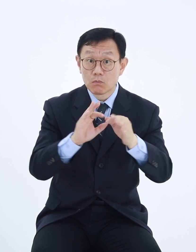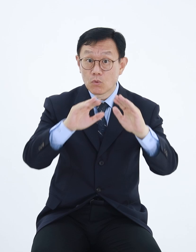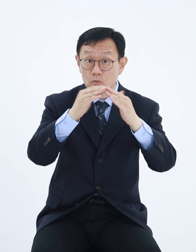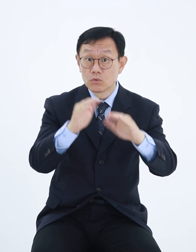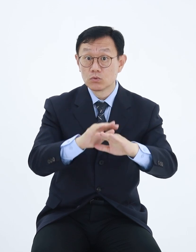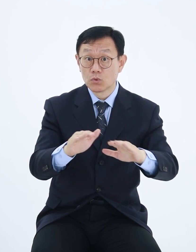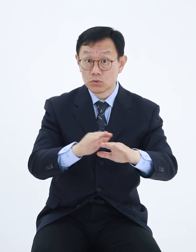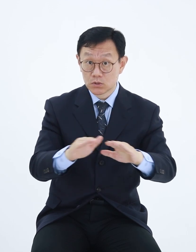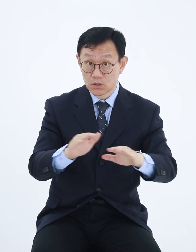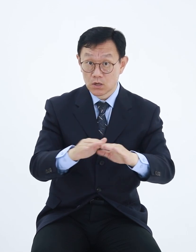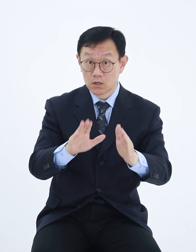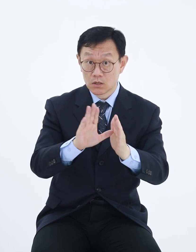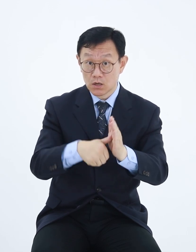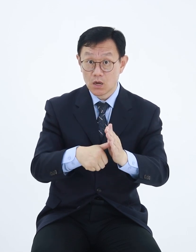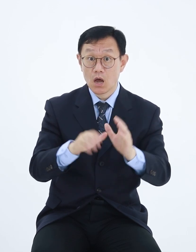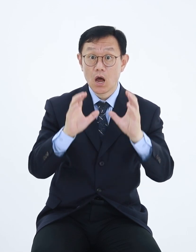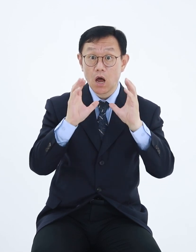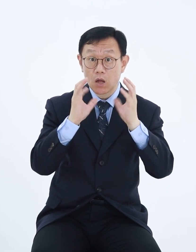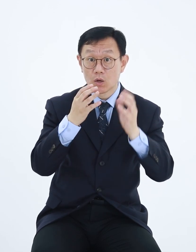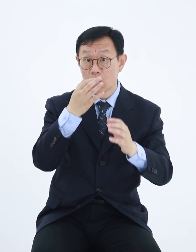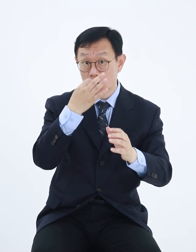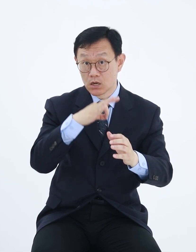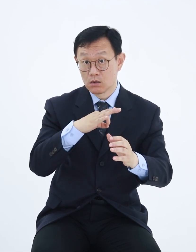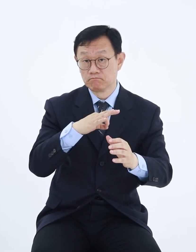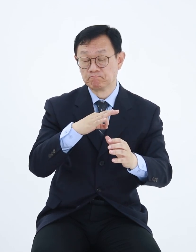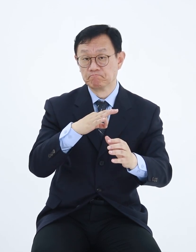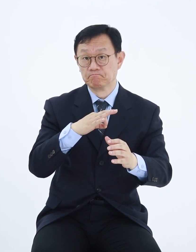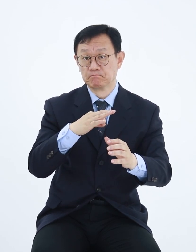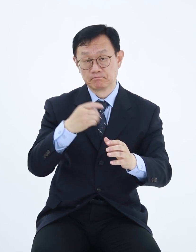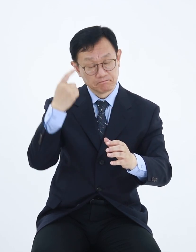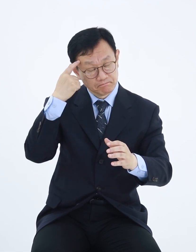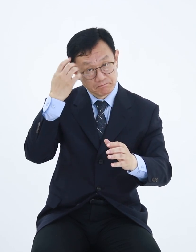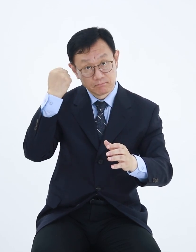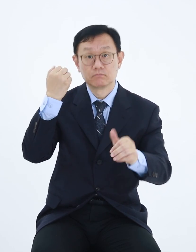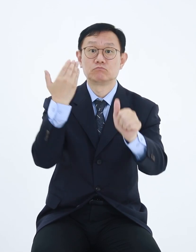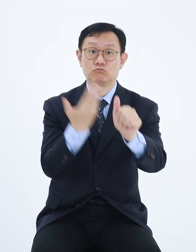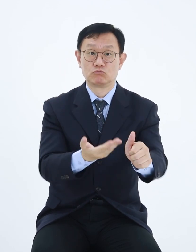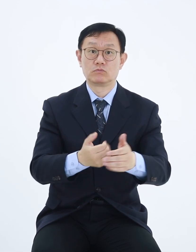모든 조치에 있어서 아동의 최대 이익을 최우선적으로 고려한다.